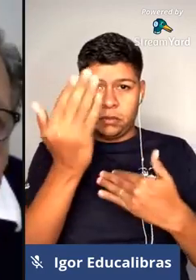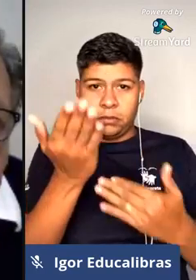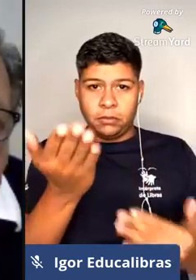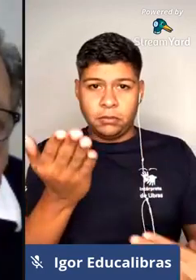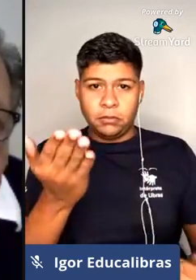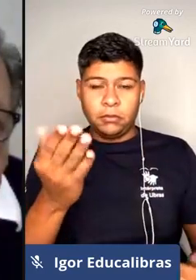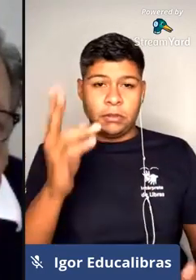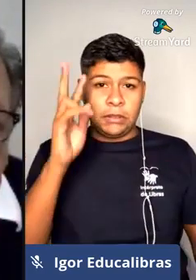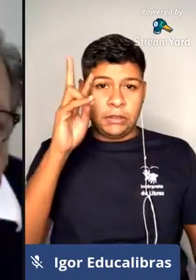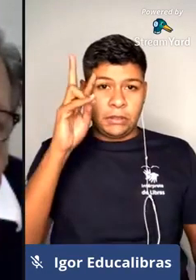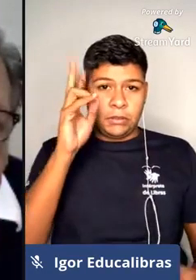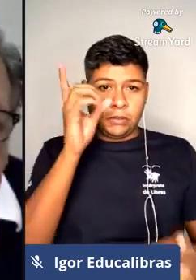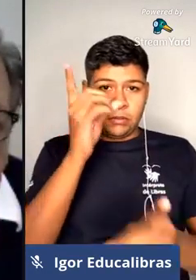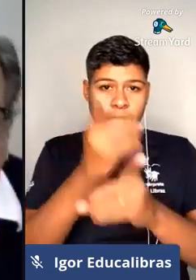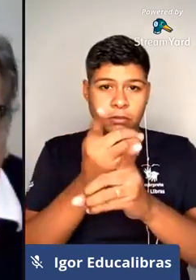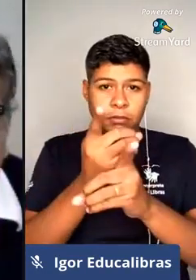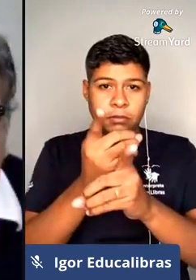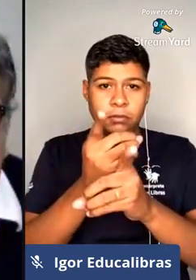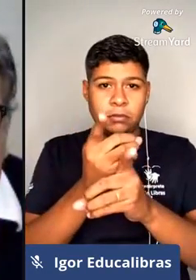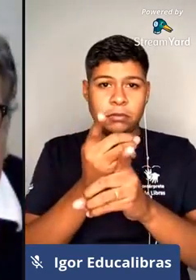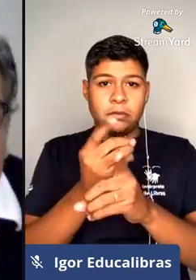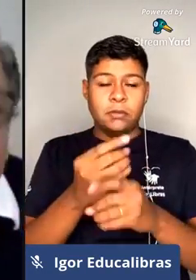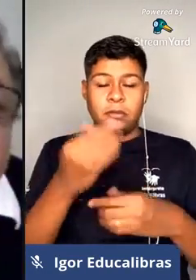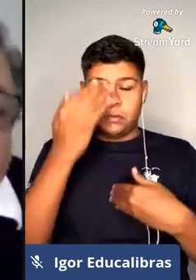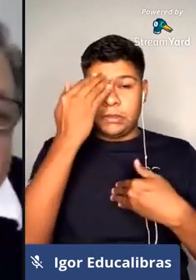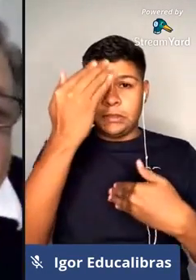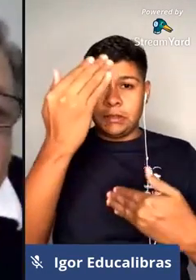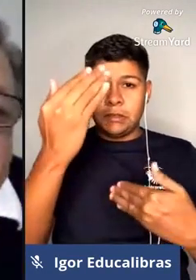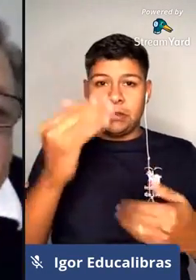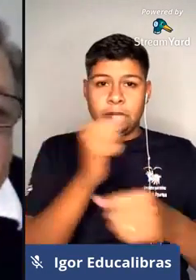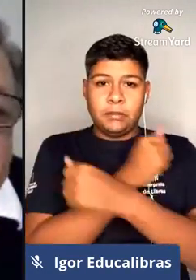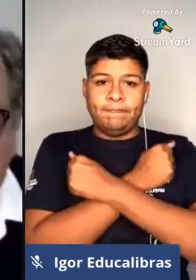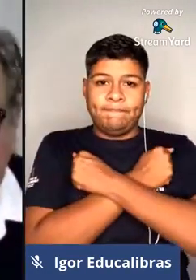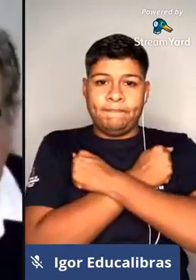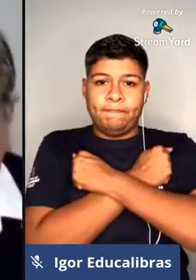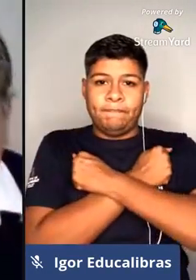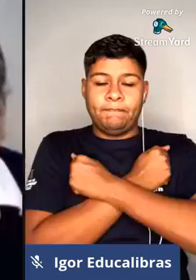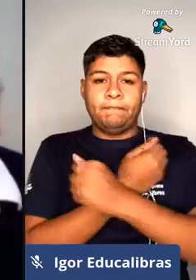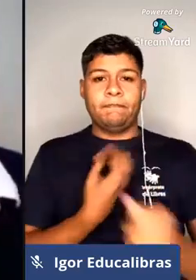pessoal. Até segunda. Valeu, Bósio querido. Valeu, Igor. Abraços.